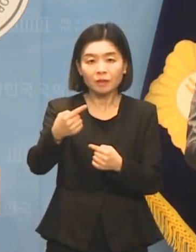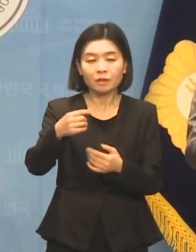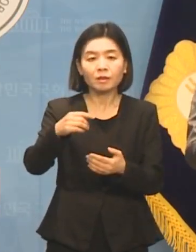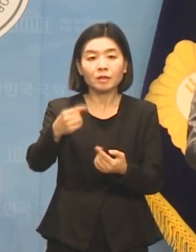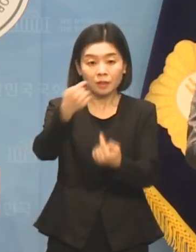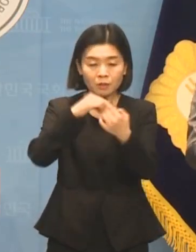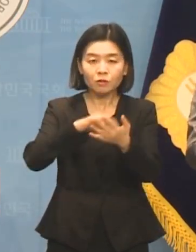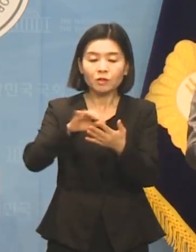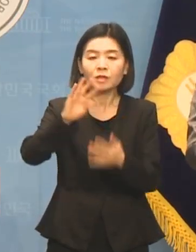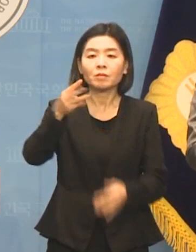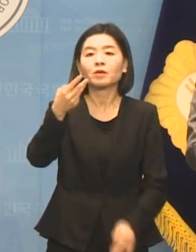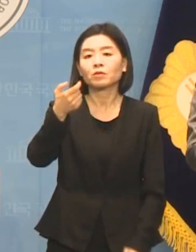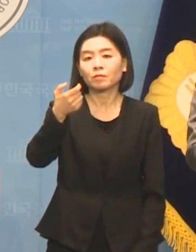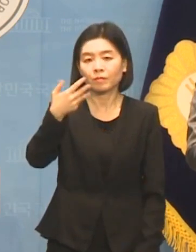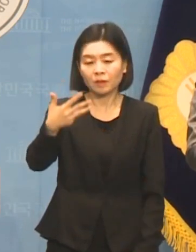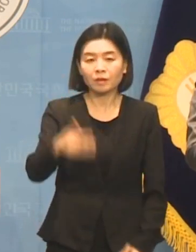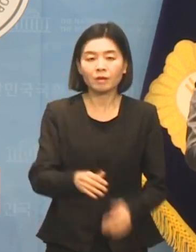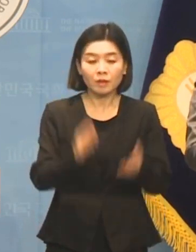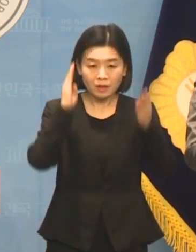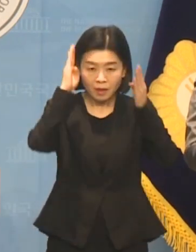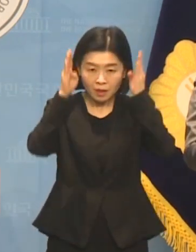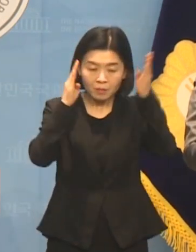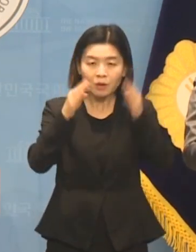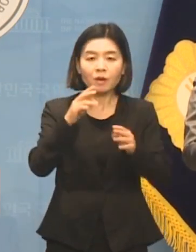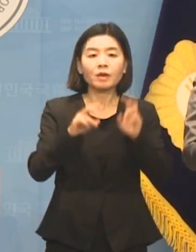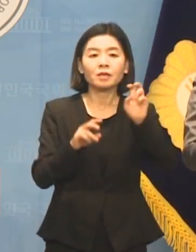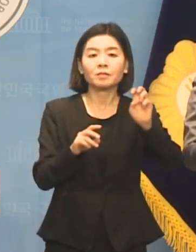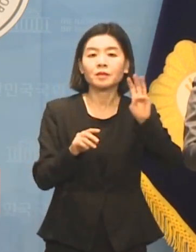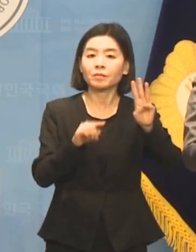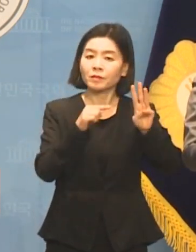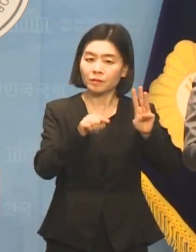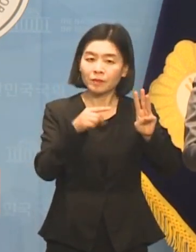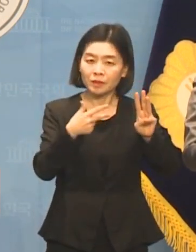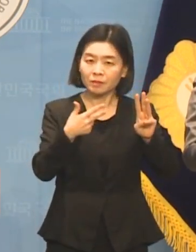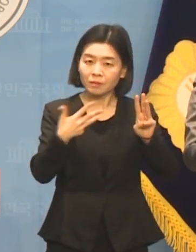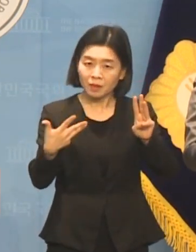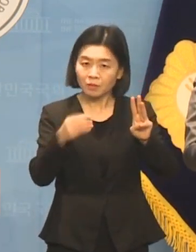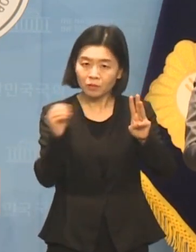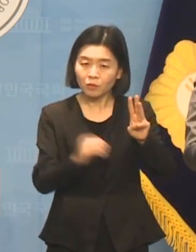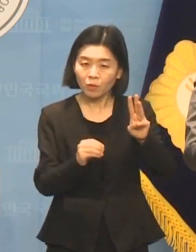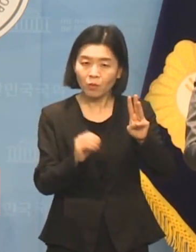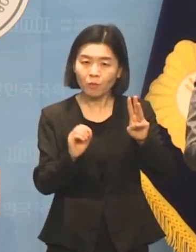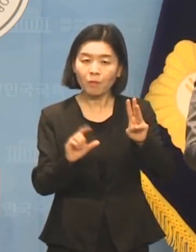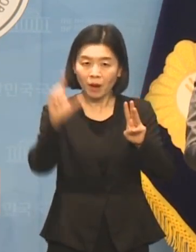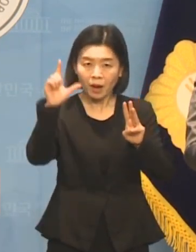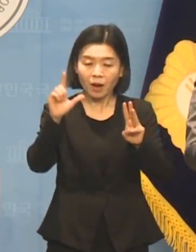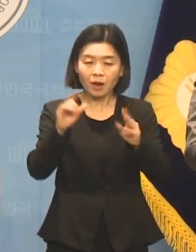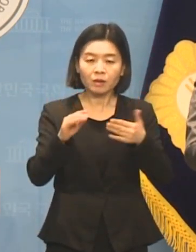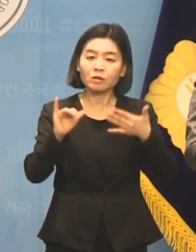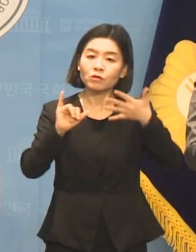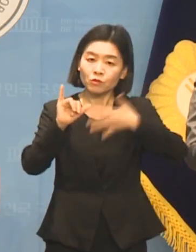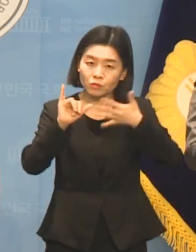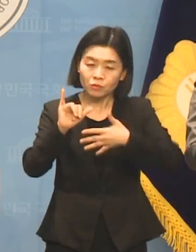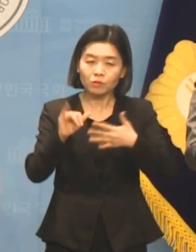접수됐습니다. 매체별로 네이버가 23.78%로 제일 높은 수치를 기록했으며 유튜브는